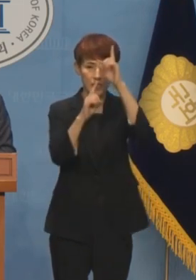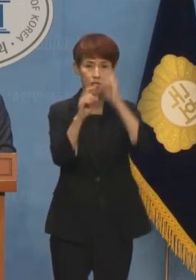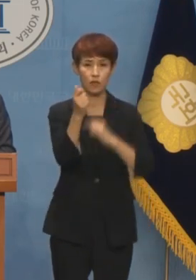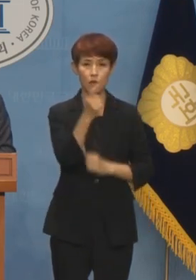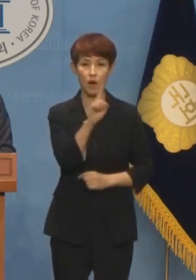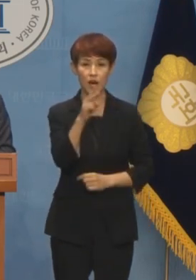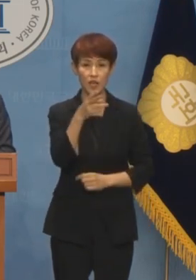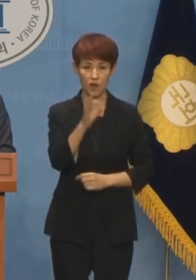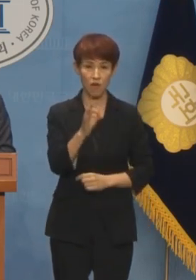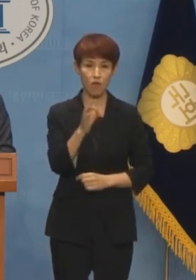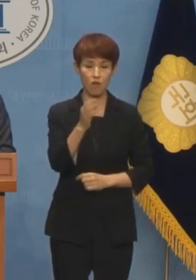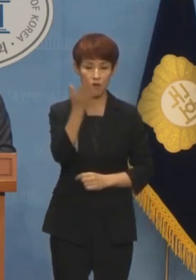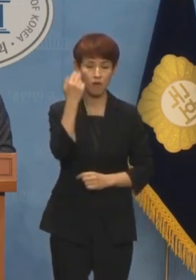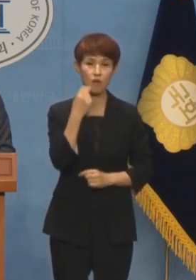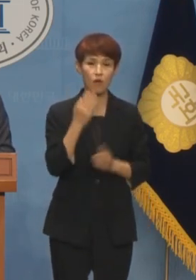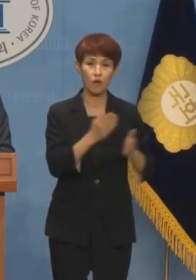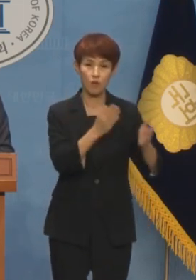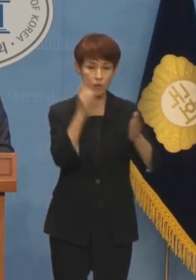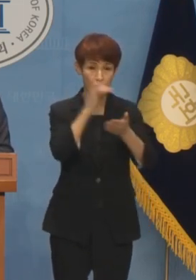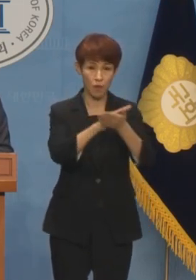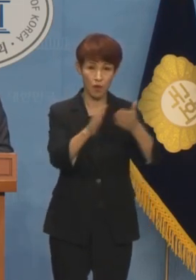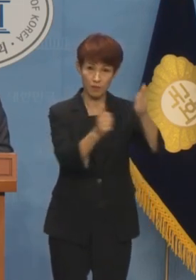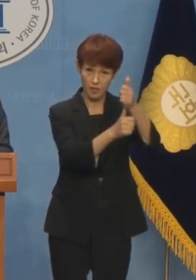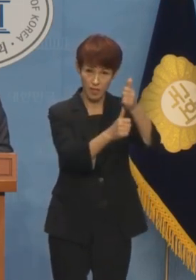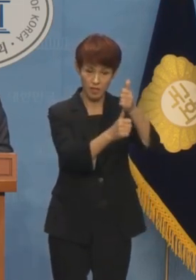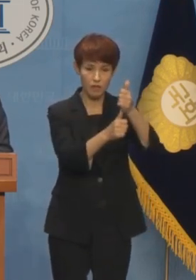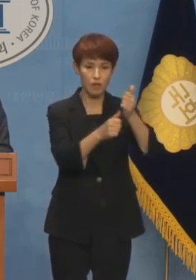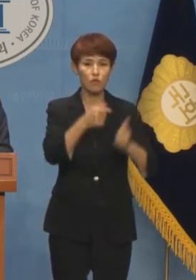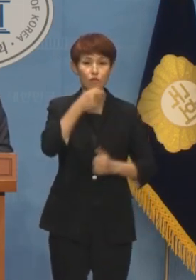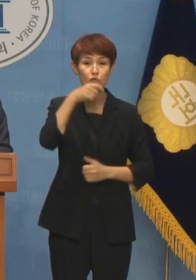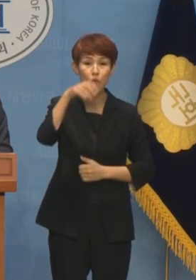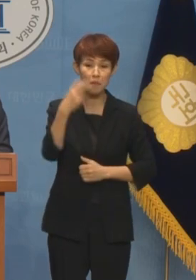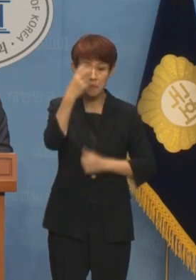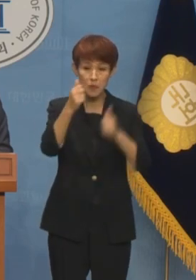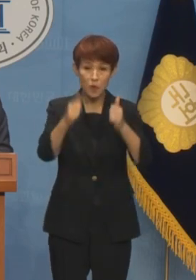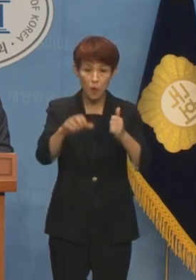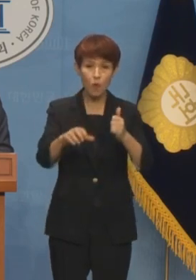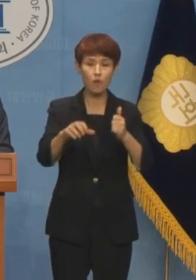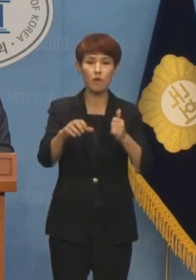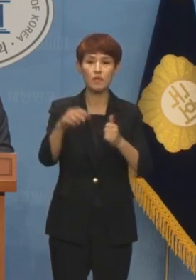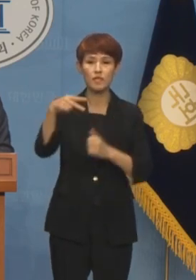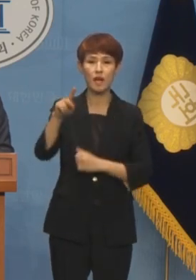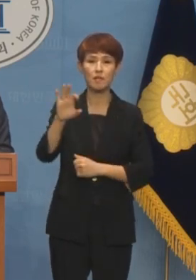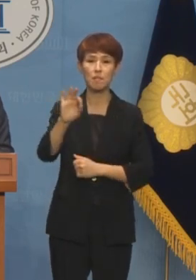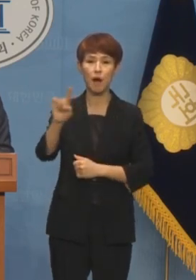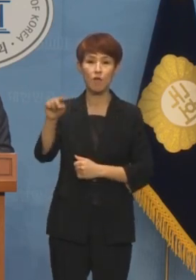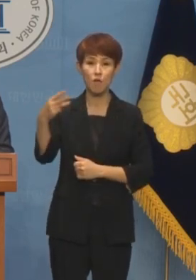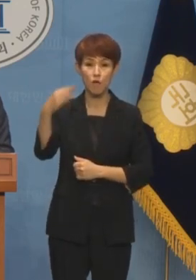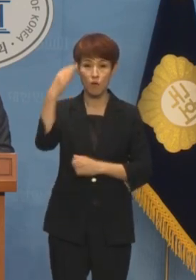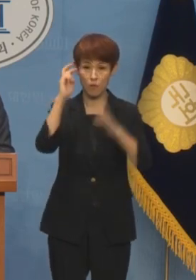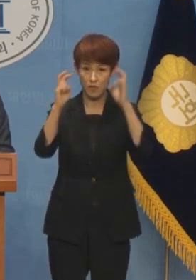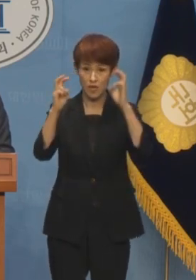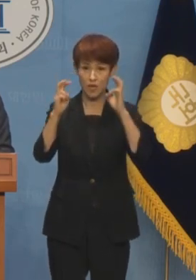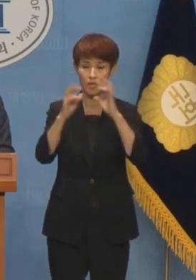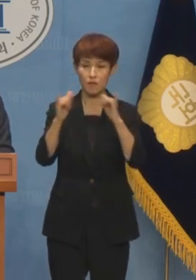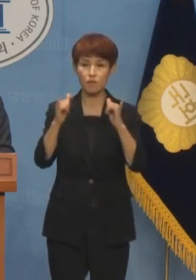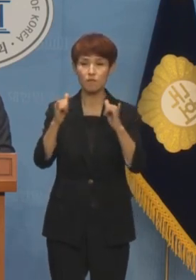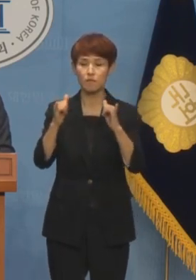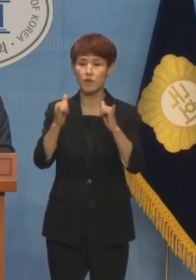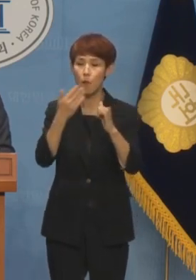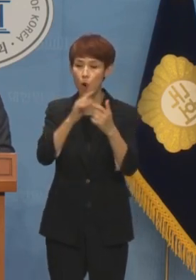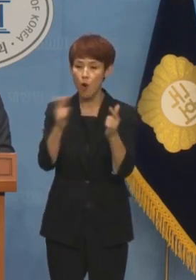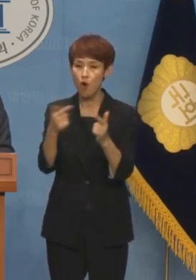전 경기도 평화부지사 측은 수원지검에서 쌍방울 관계자들이 가져온 음식과 함께 음주를